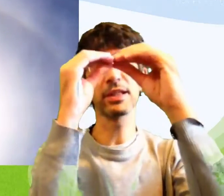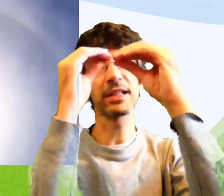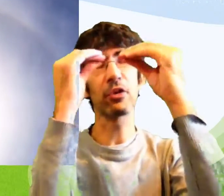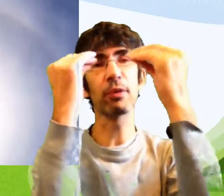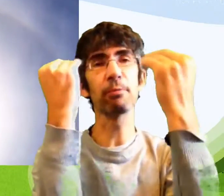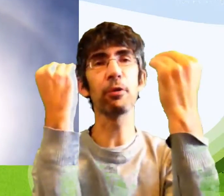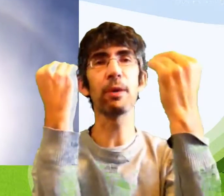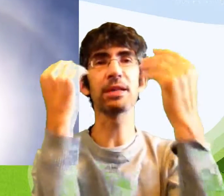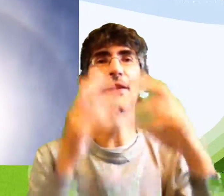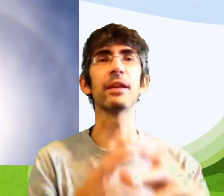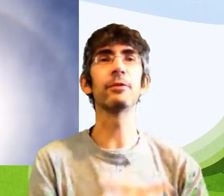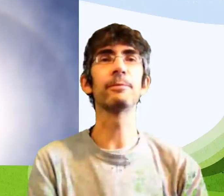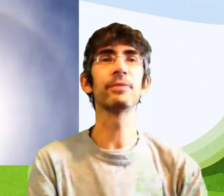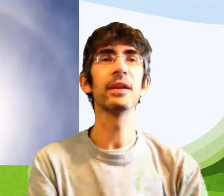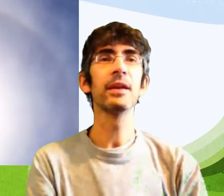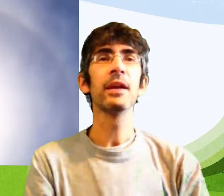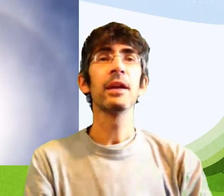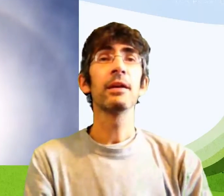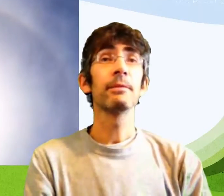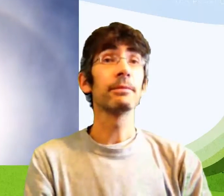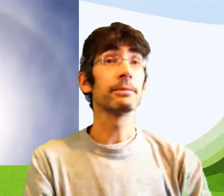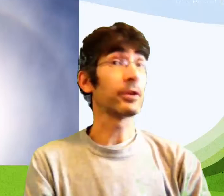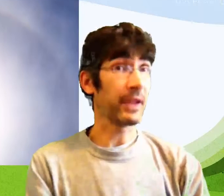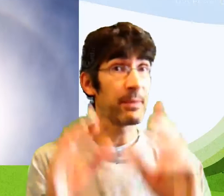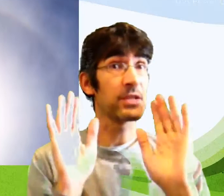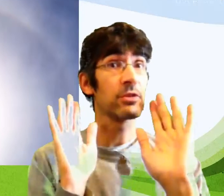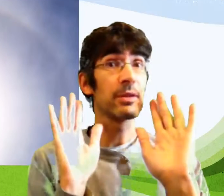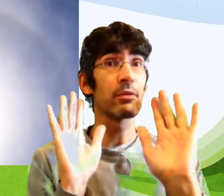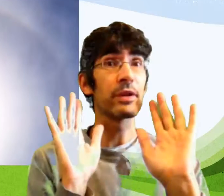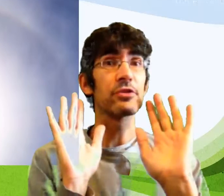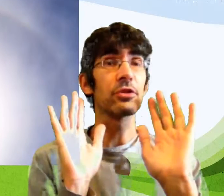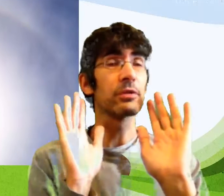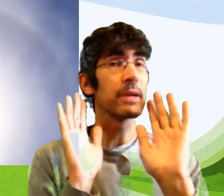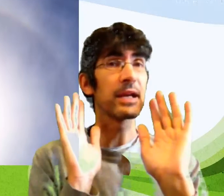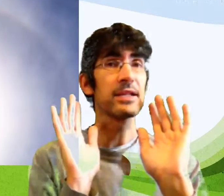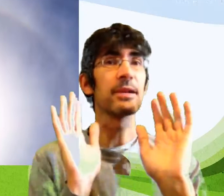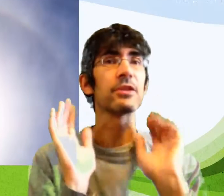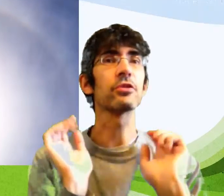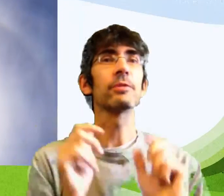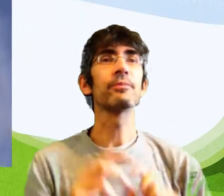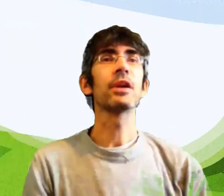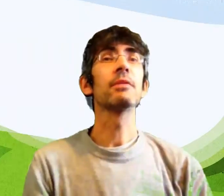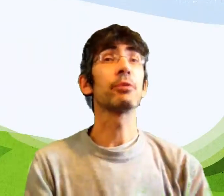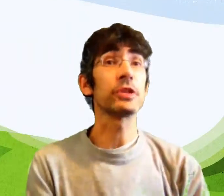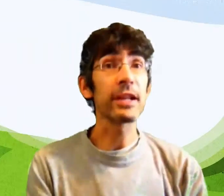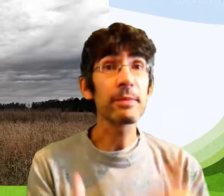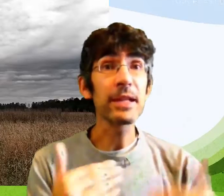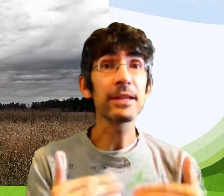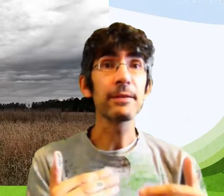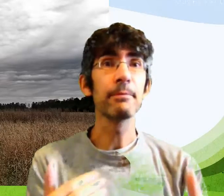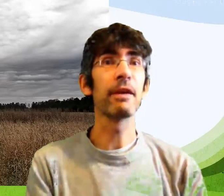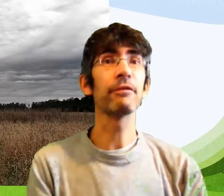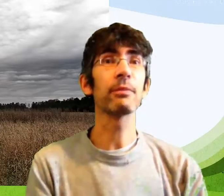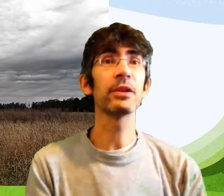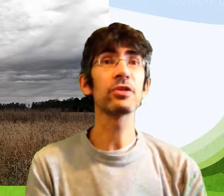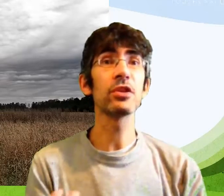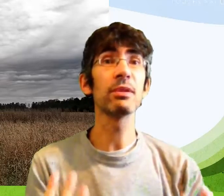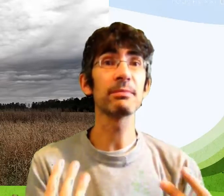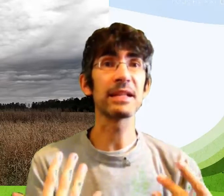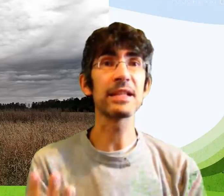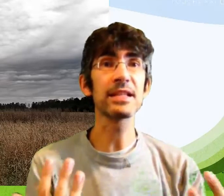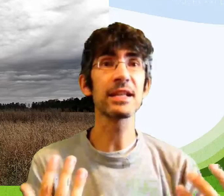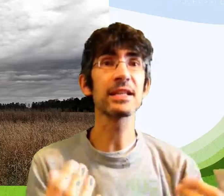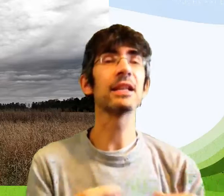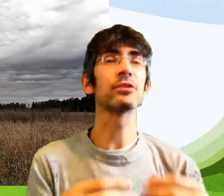fuertes y que cubren un poco más de cielo pero todavía la luz del sol bien y se ve el sol posteriormente van